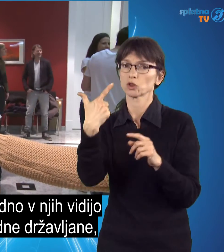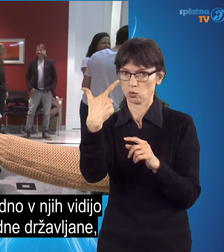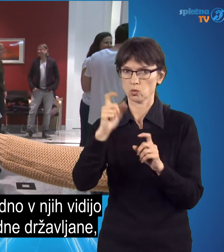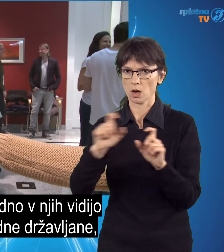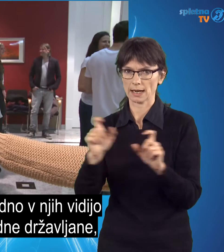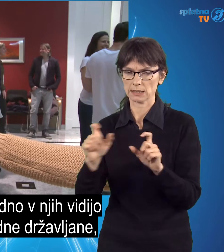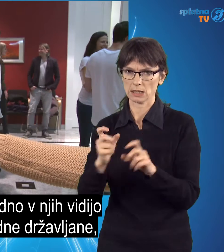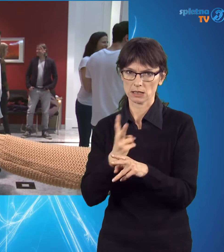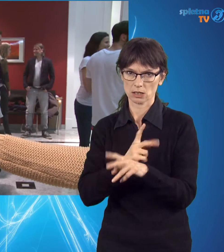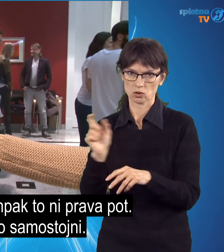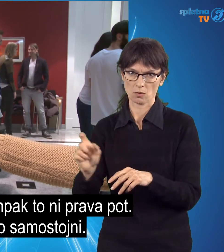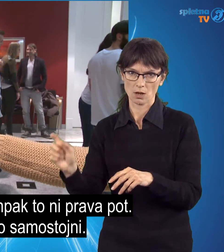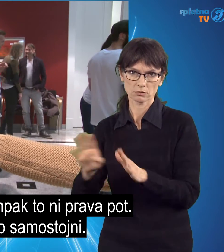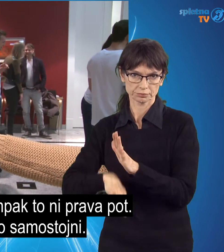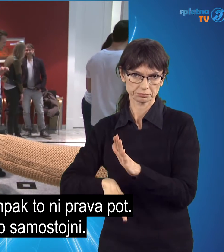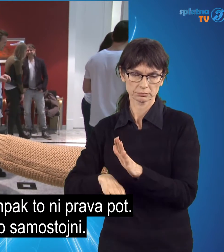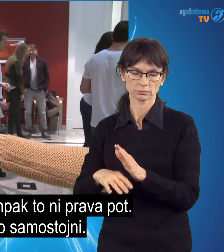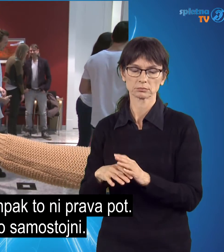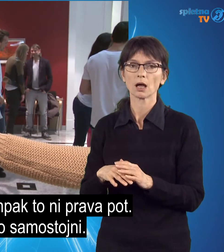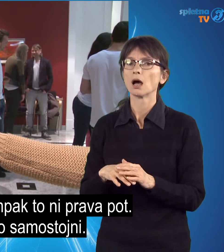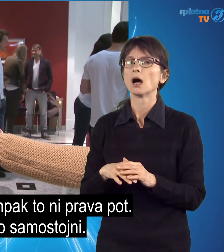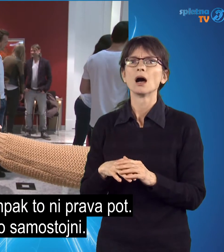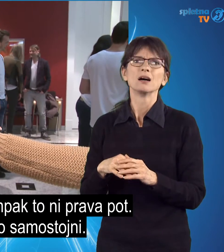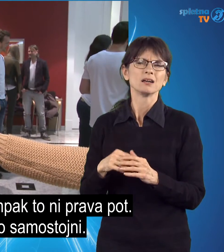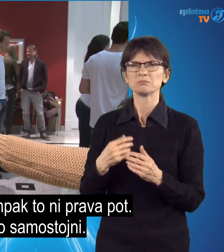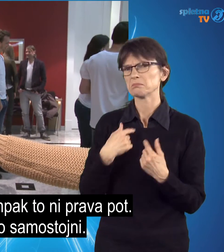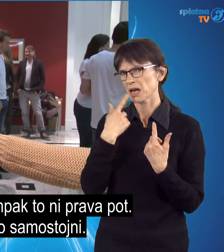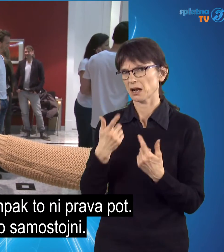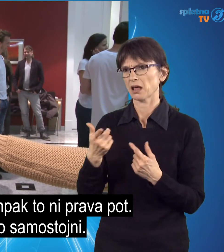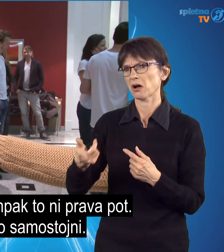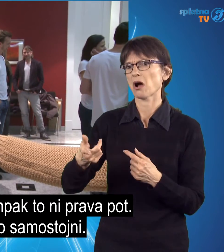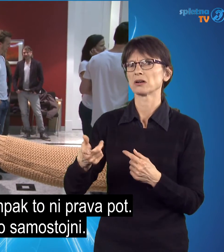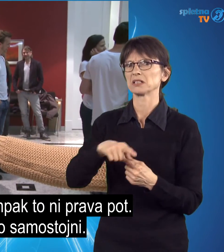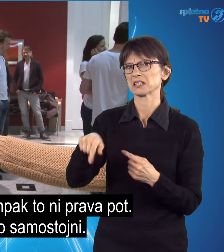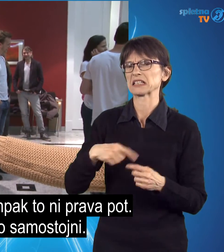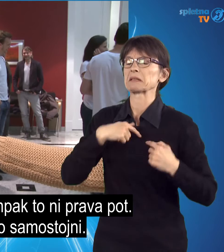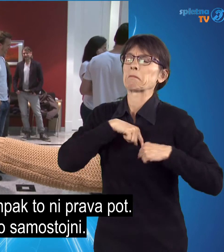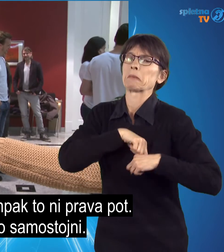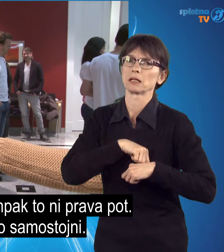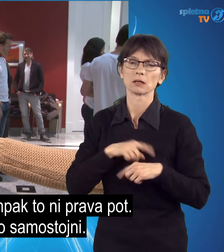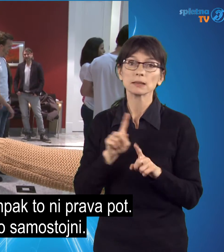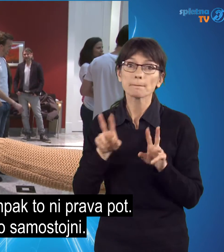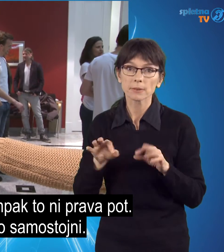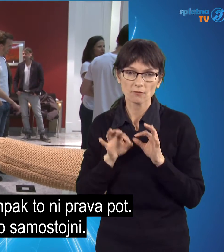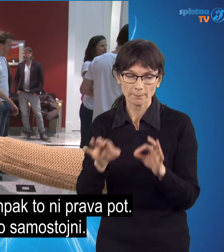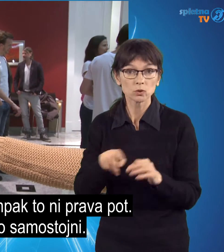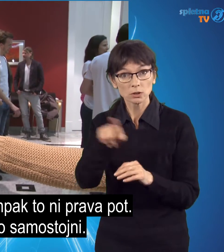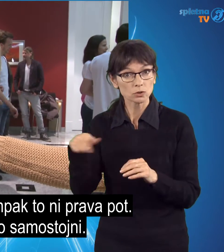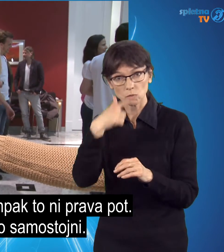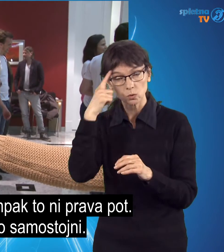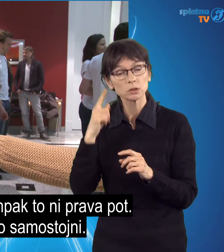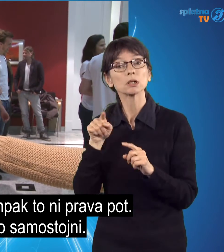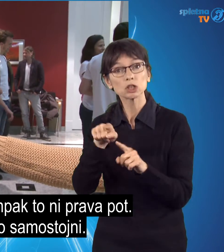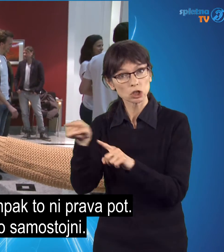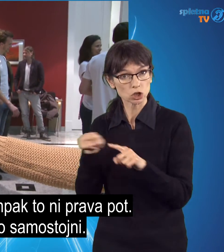drugorazredne državljane, nikoli v bistvu, tako sem prej rekla, da se jim smilijo, ampak to ni prava pot. Ti ljudje so samostojni,